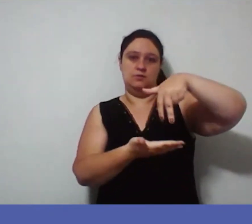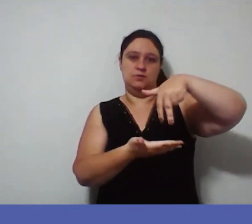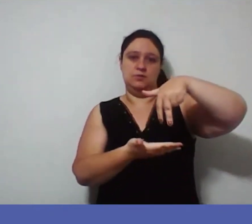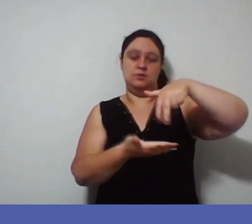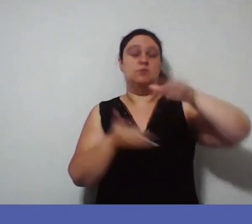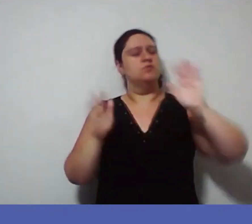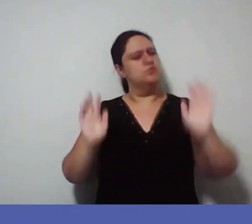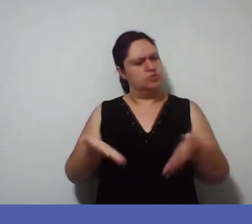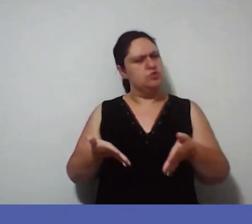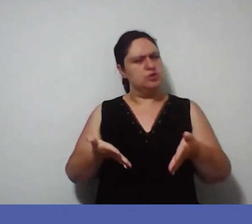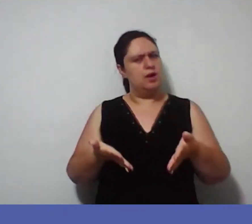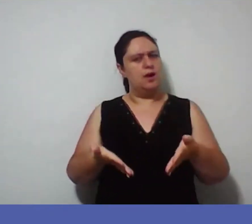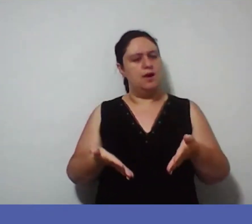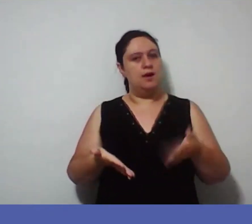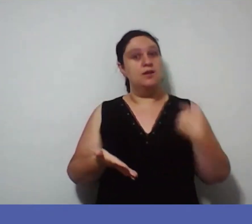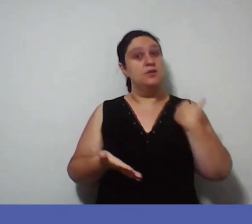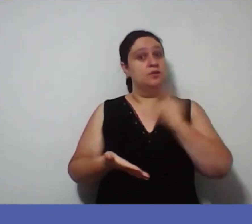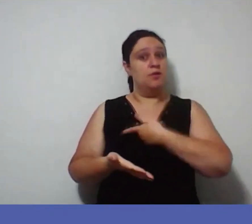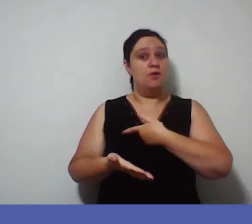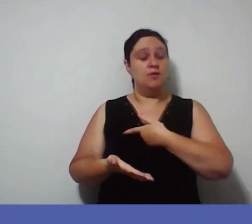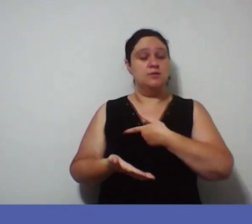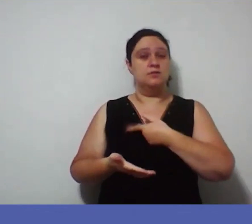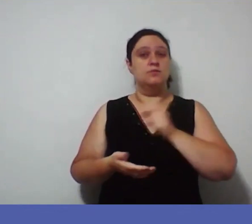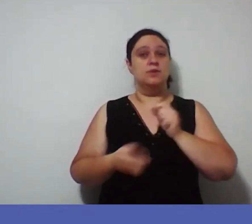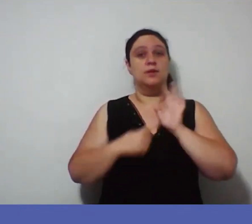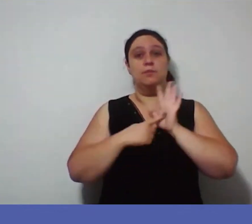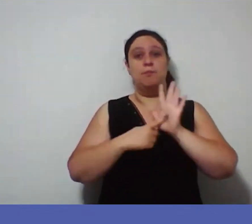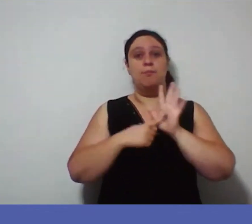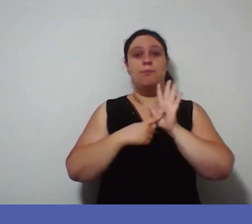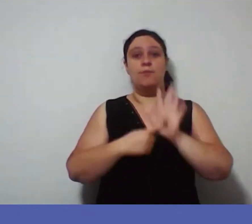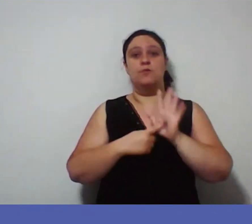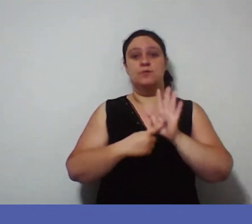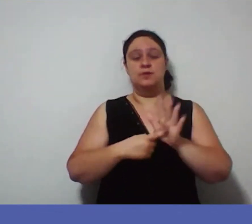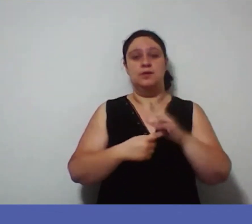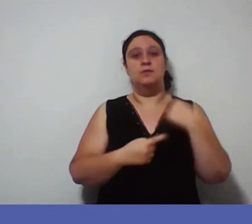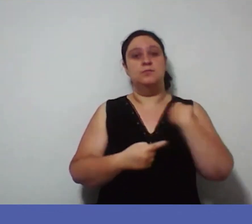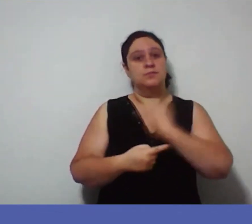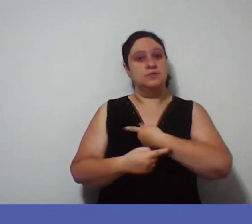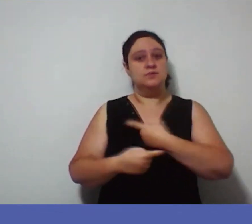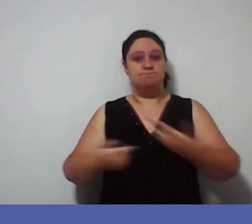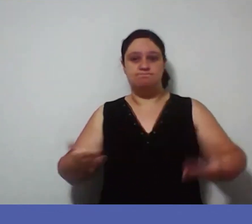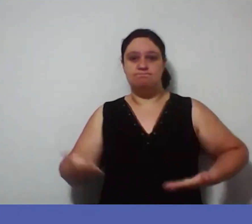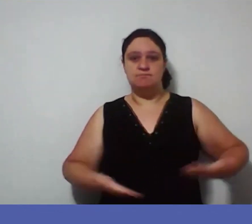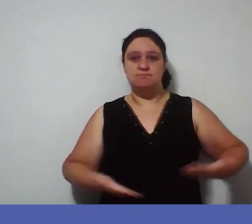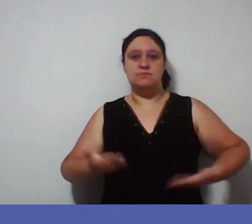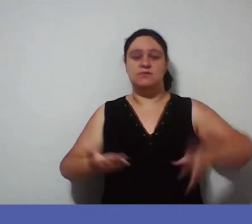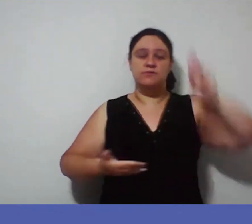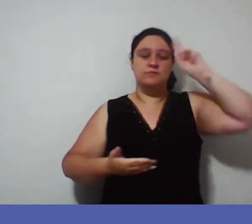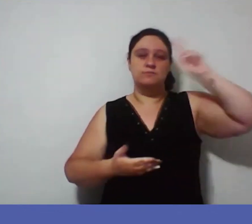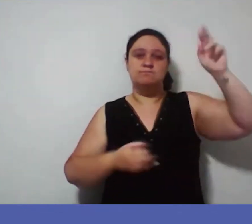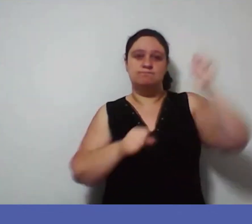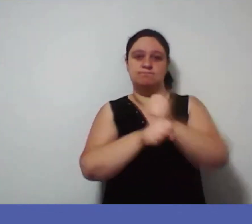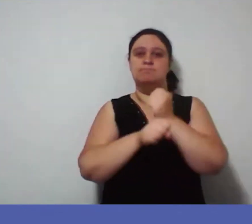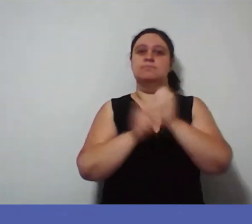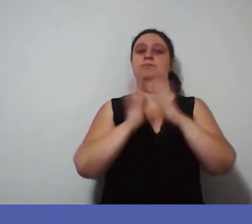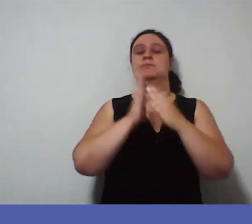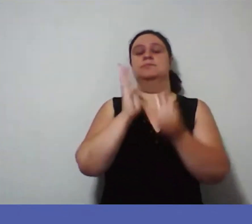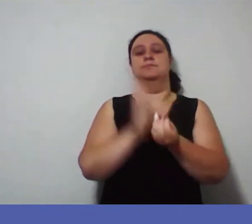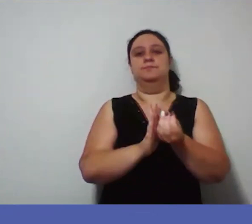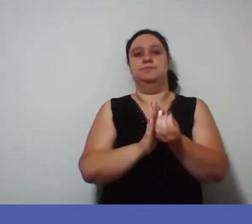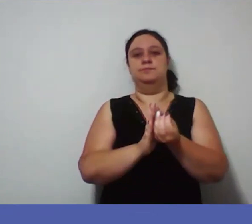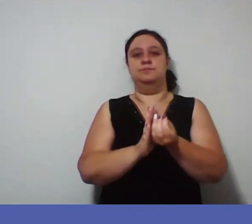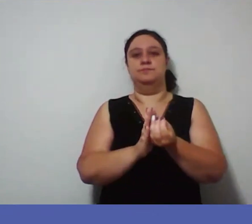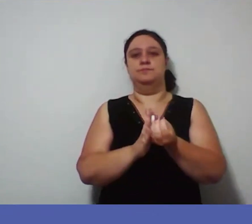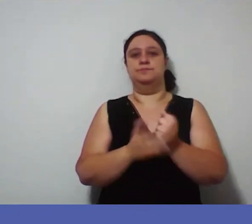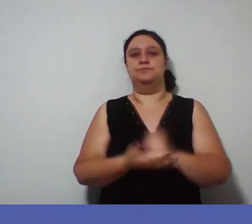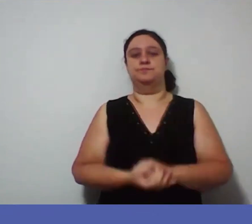nós, irmãos, é um modelo para a gente hoje servir ao Senhor e edificar a igreja. Que também nós carregamos